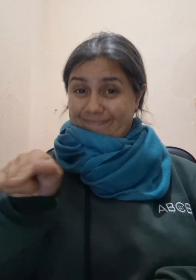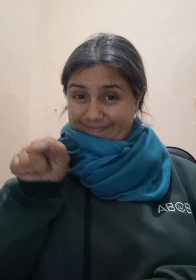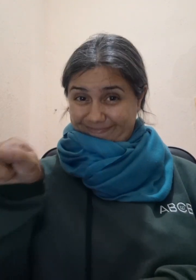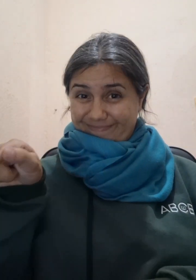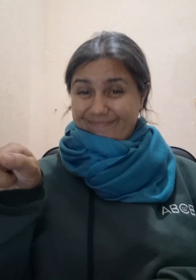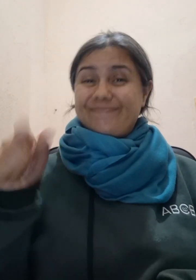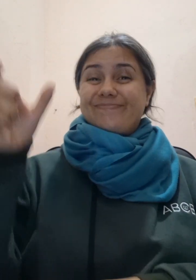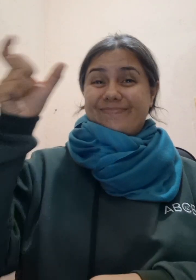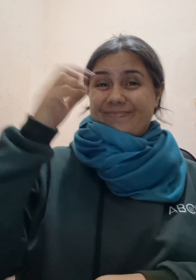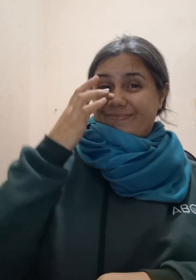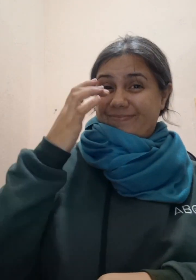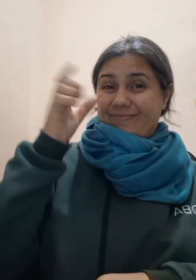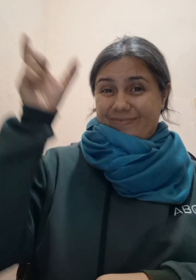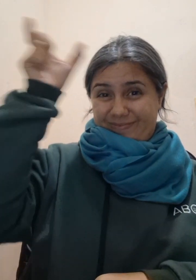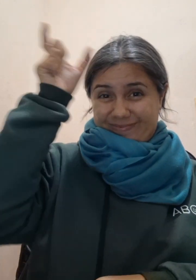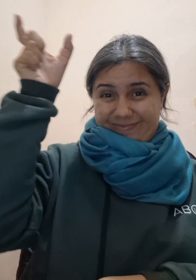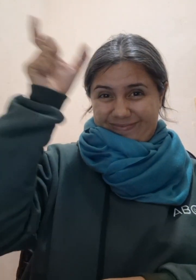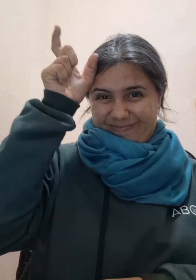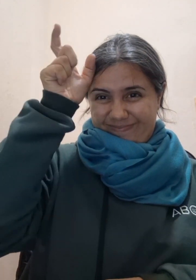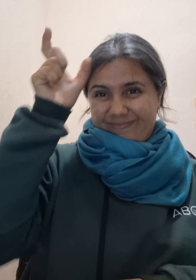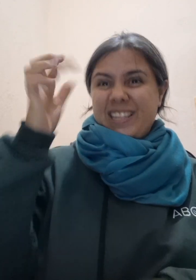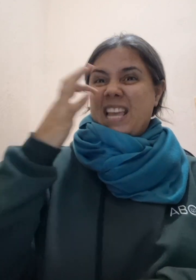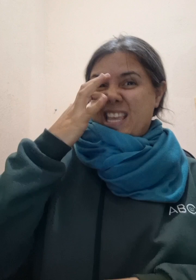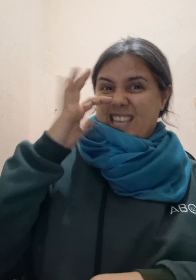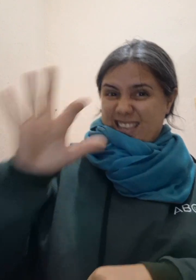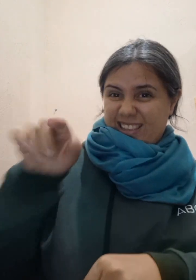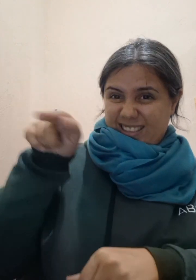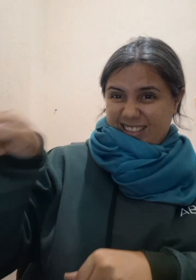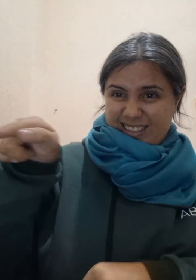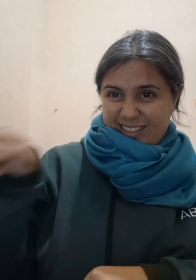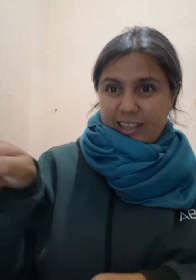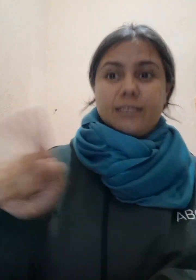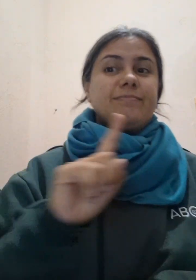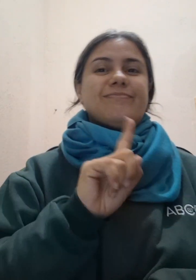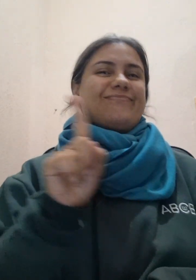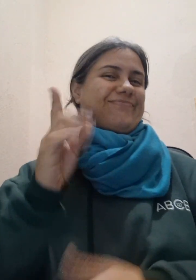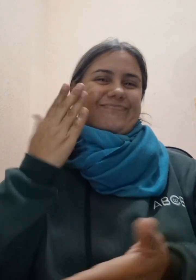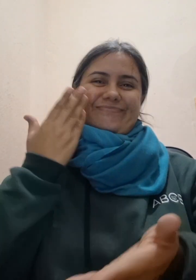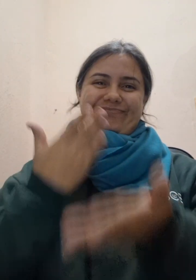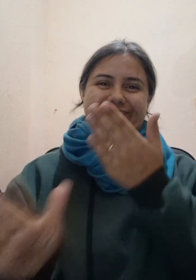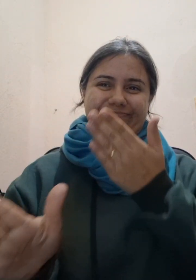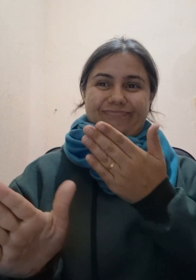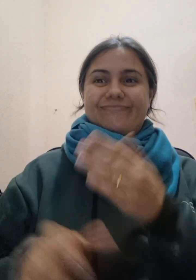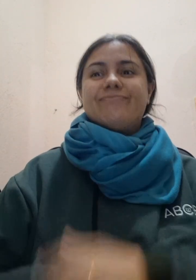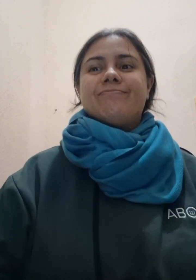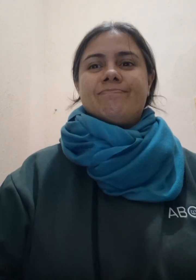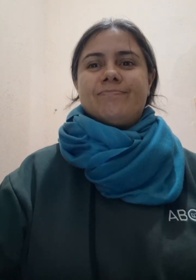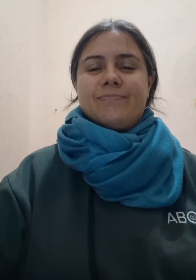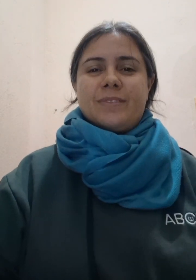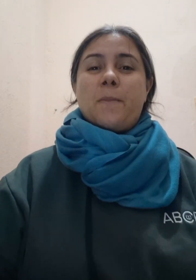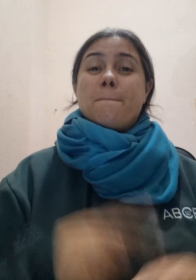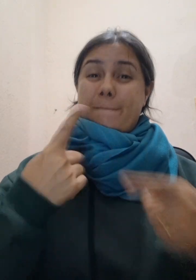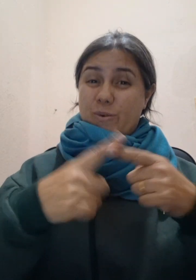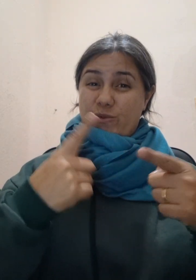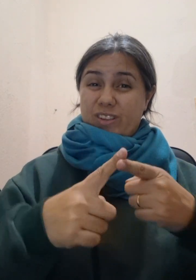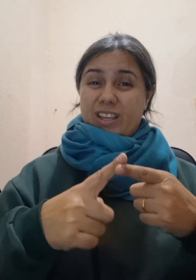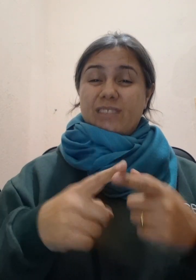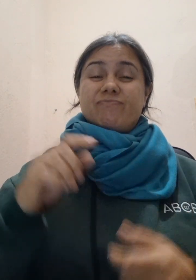falou que Deus é culpado, pelo sofrimento dele. Mas Satanás estava acusando